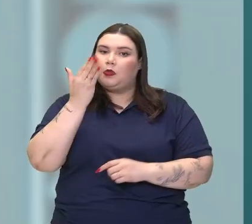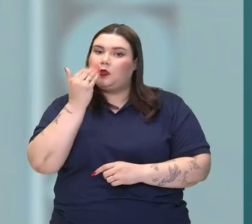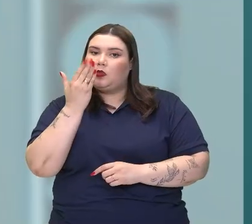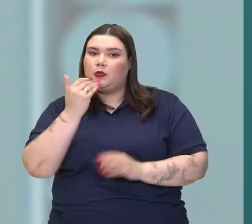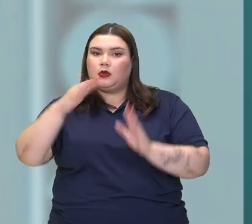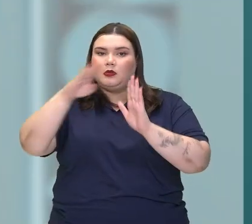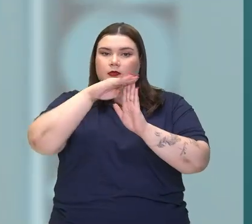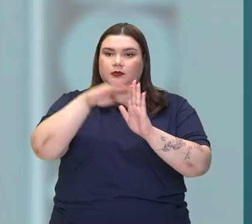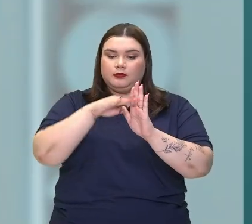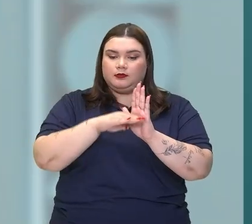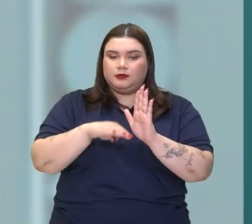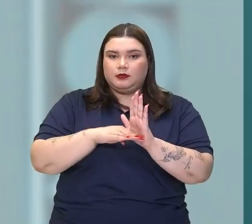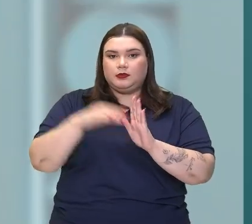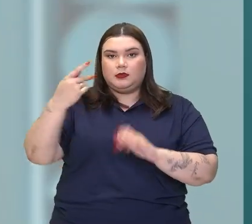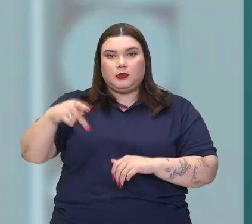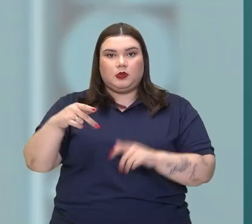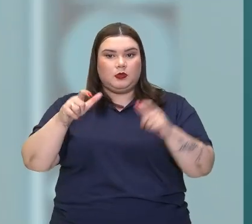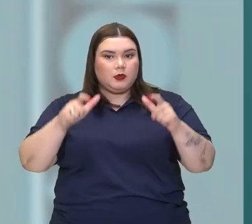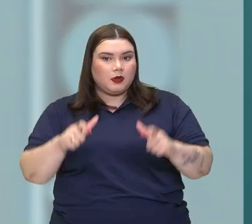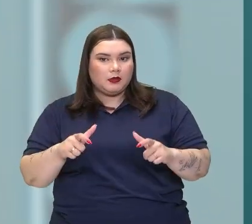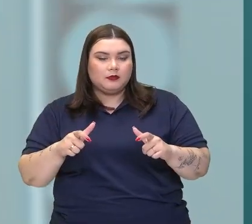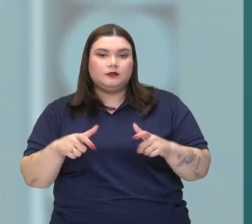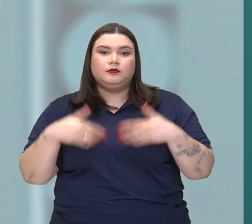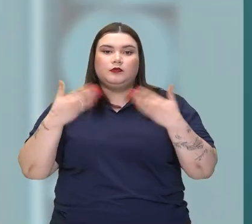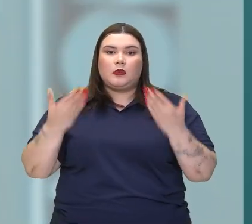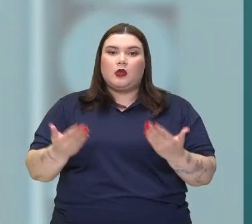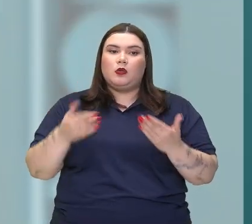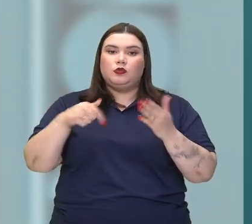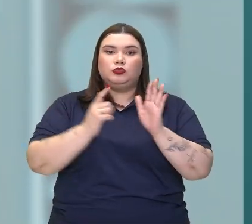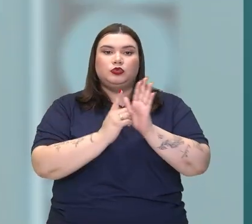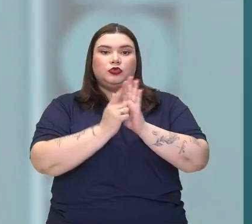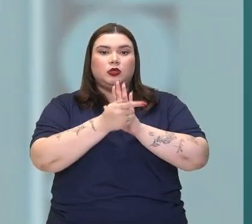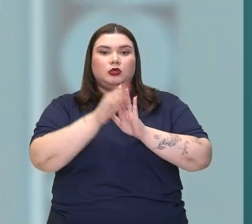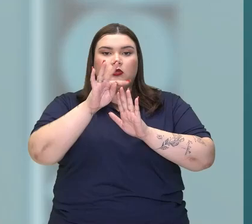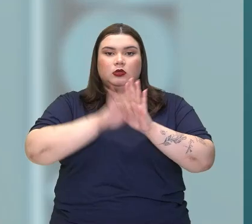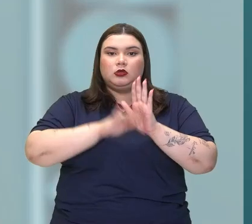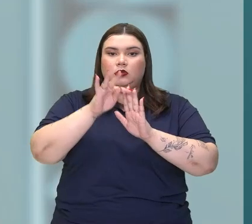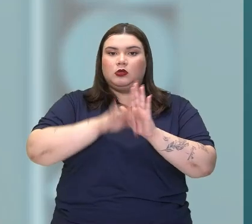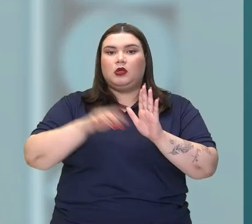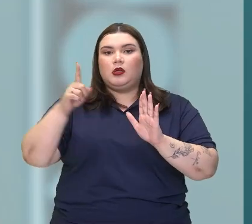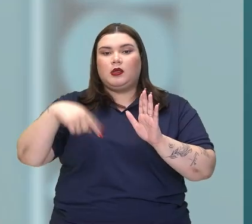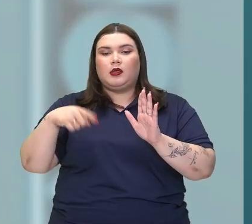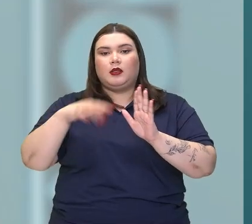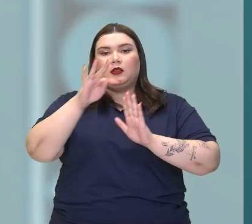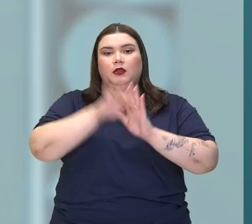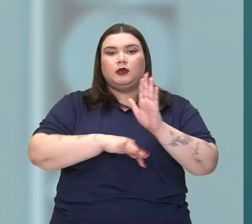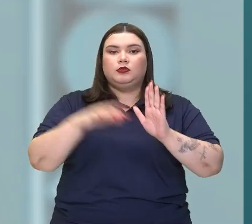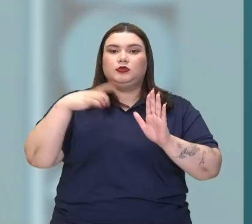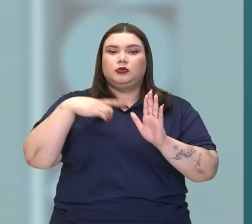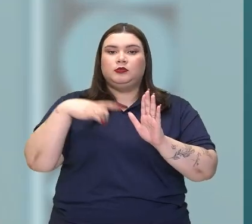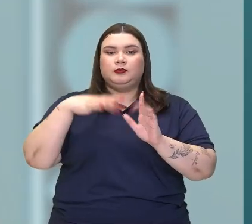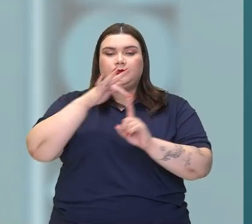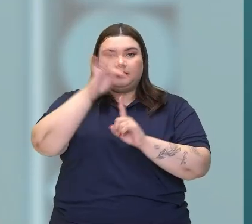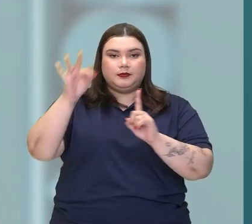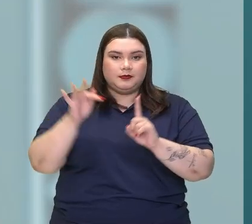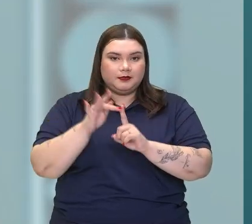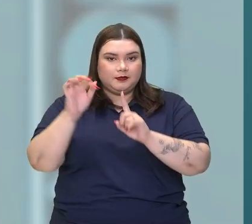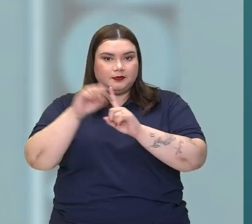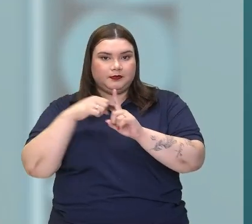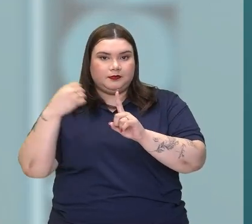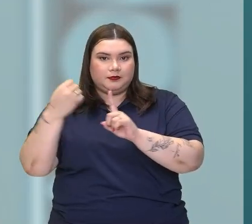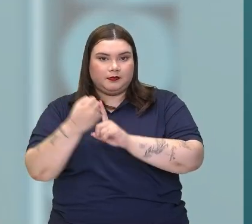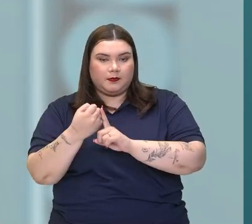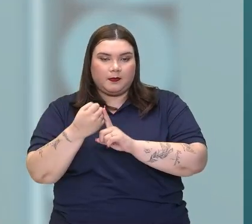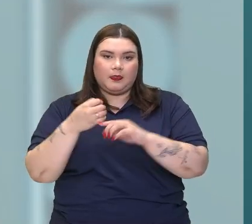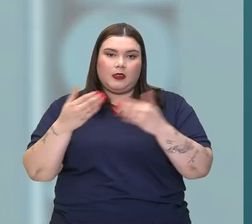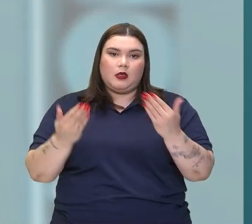que existem ali naquele restaurante. Então, os gêneros textuais são textos que têm função na sociedade e, no caso, o